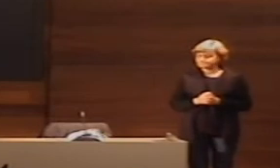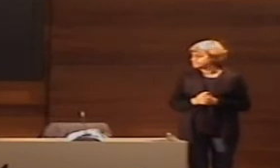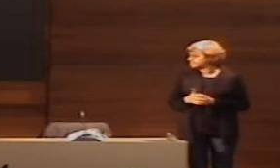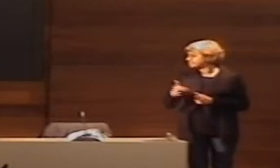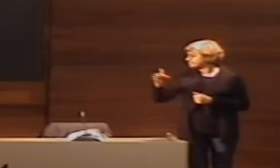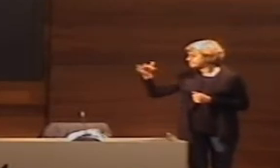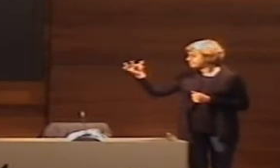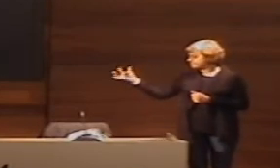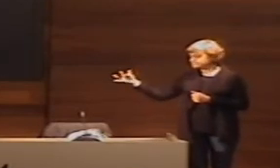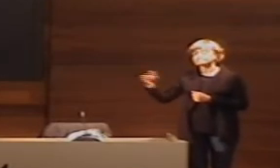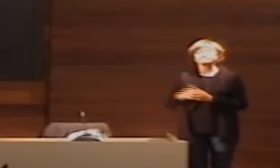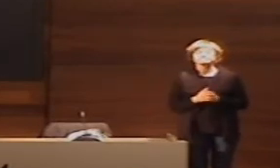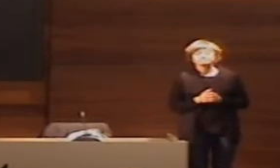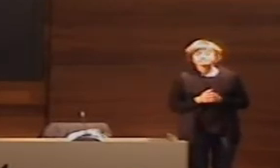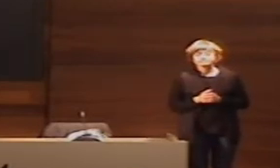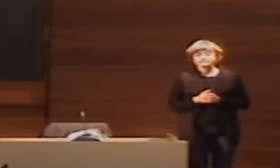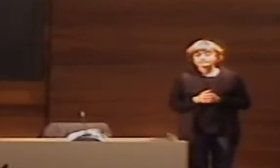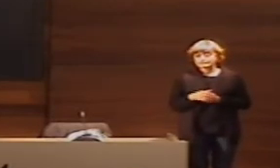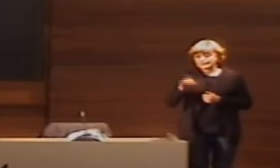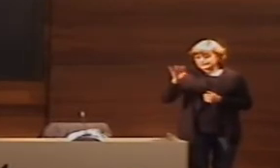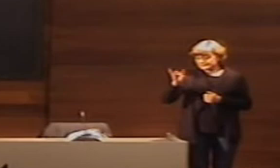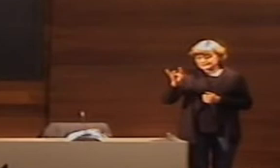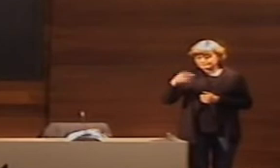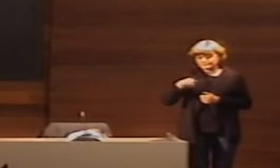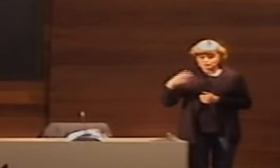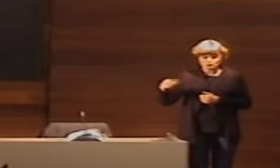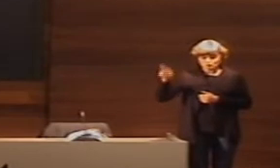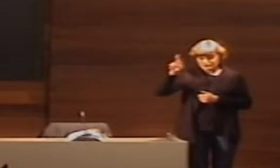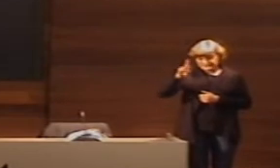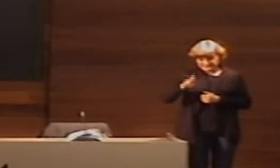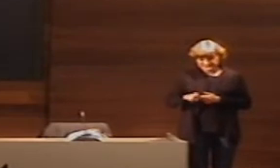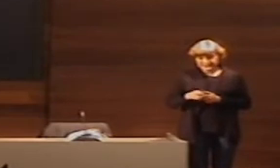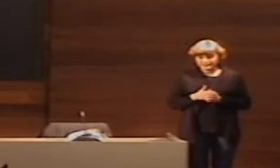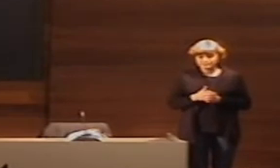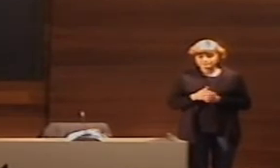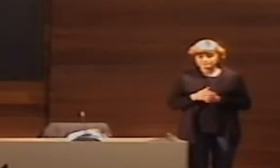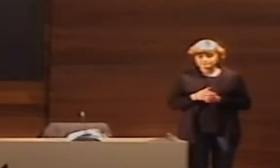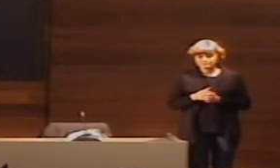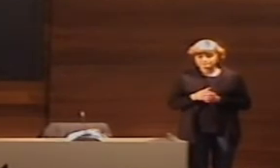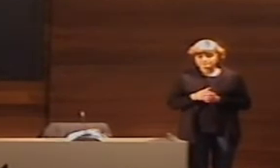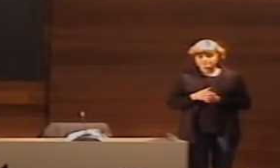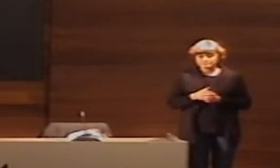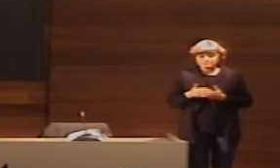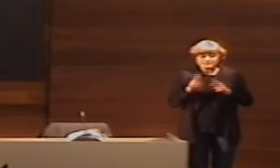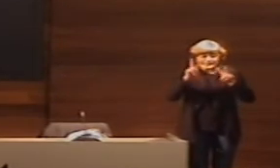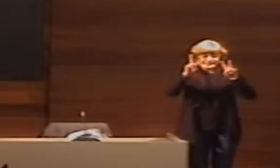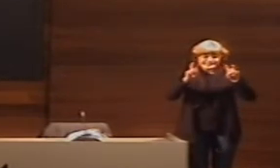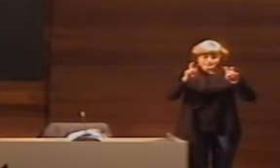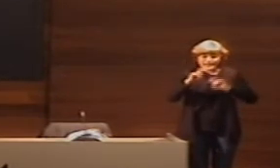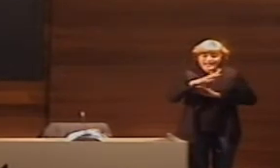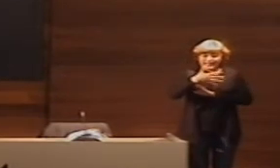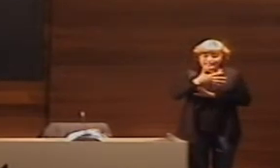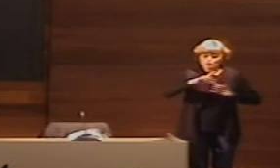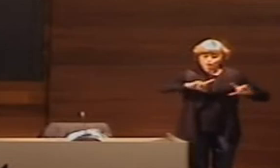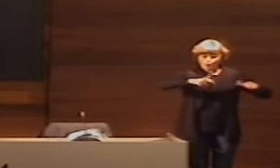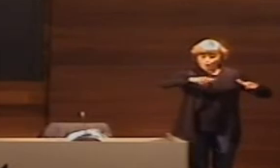Sí, no, ya he dicho que realmente en este tema del quinto contenedor con identificador,